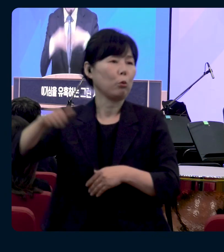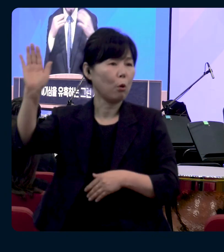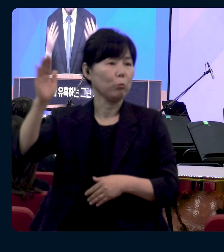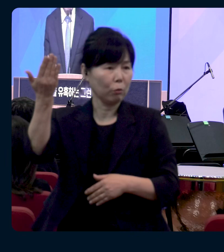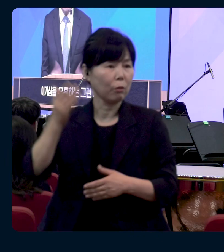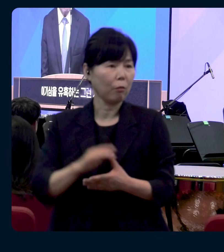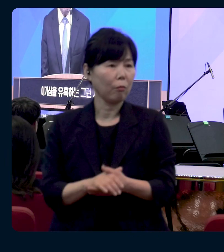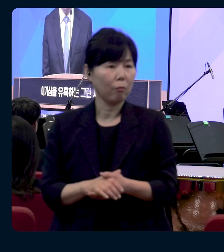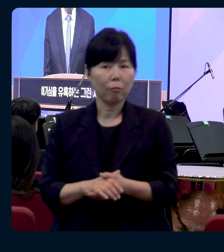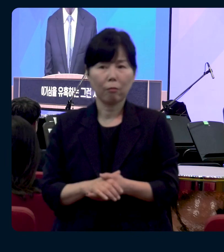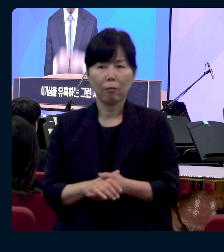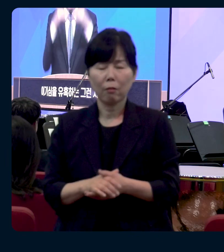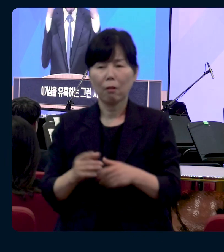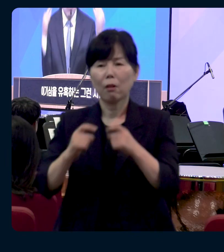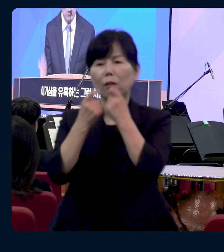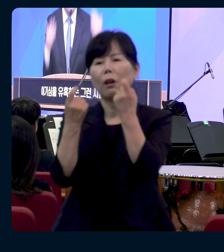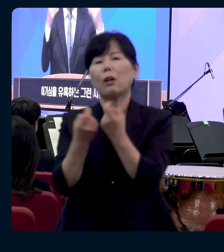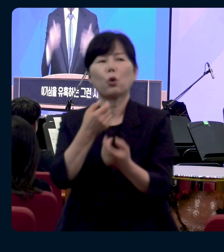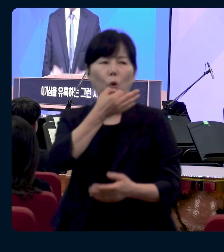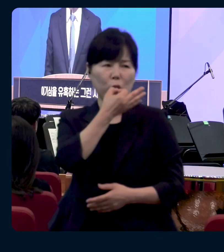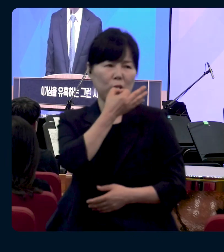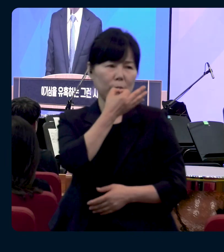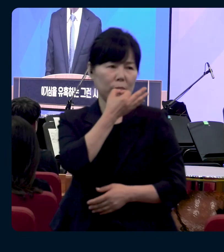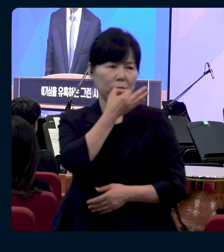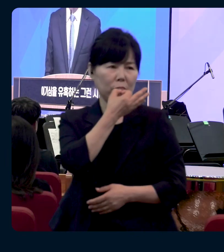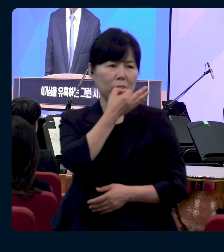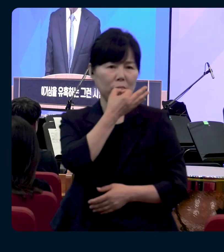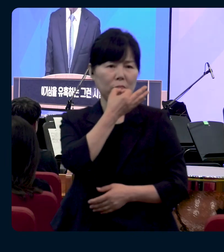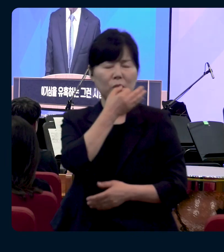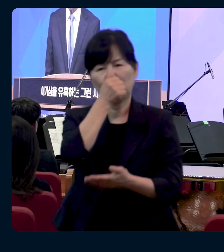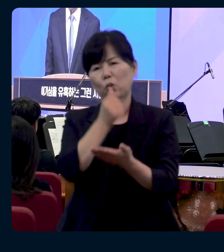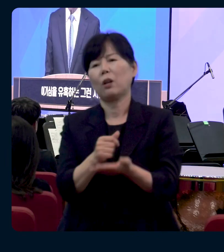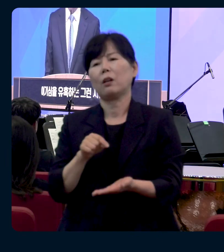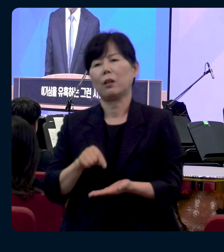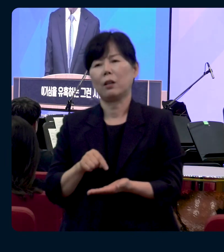여러분, 이기심은요, 우리 속에는 가장 무서운 죄성이니까